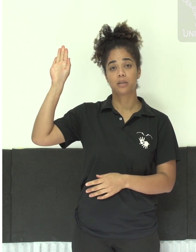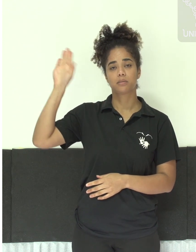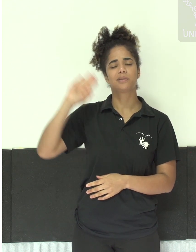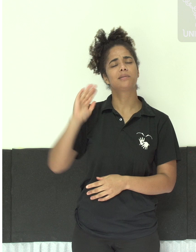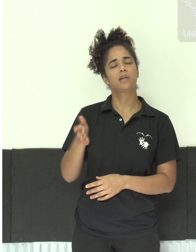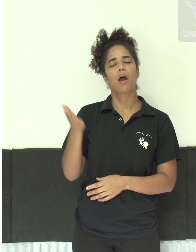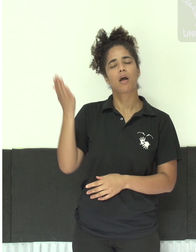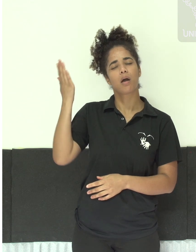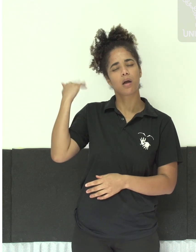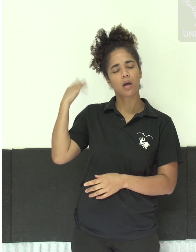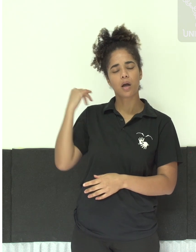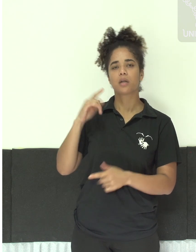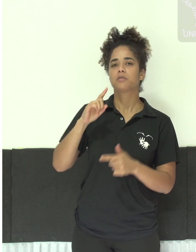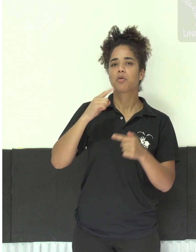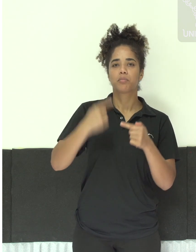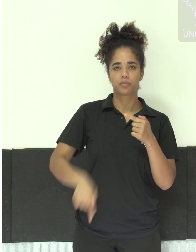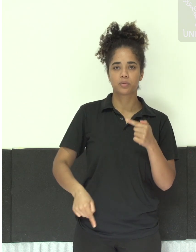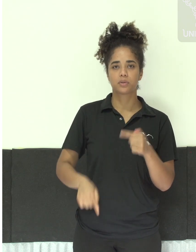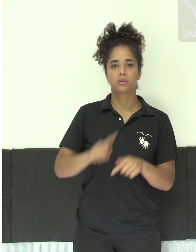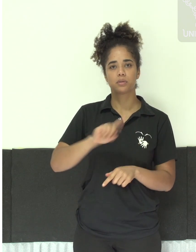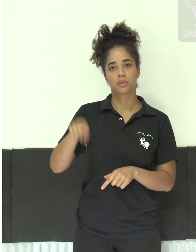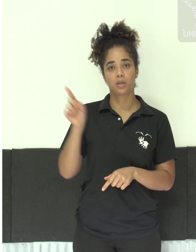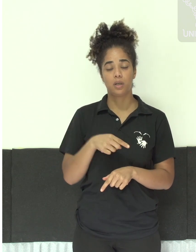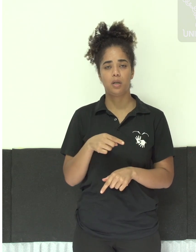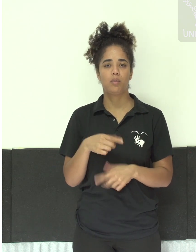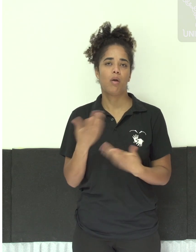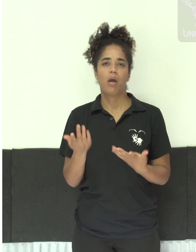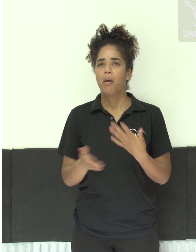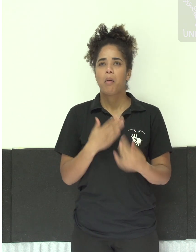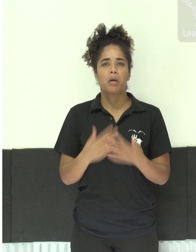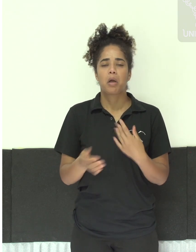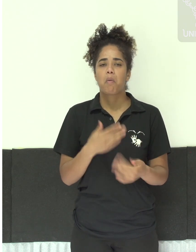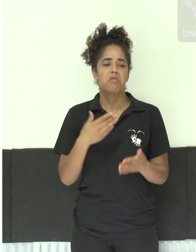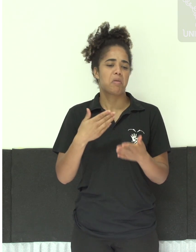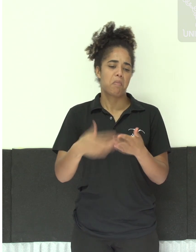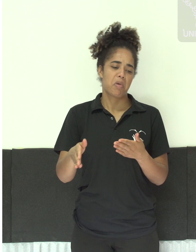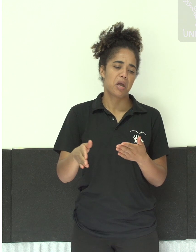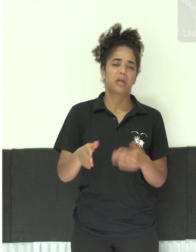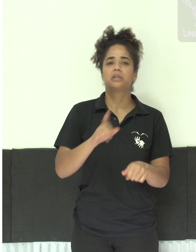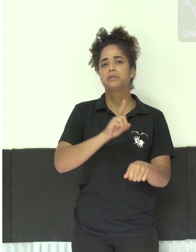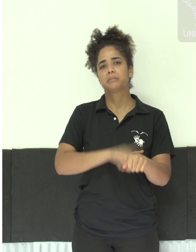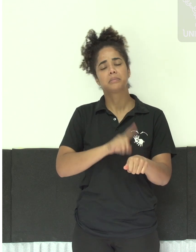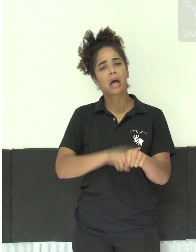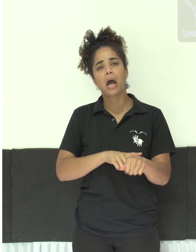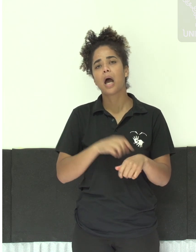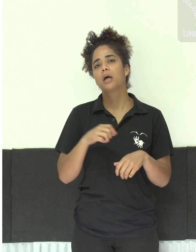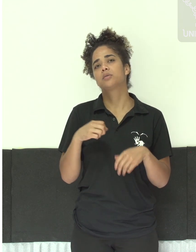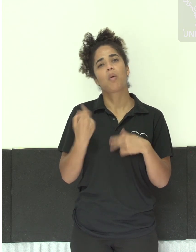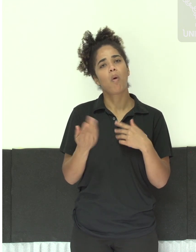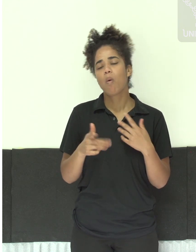por qualquer motivo, inclusive por perda de prazo, exceto o